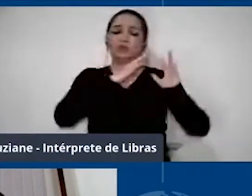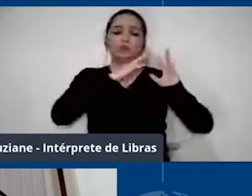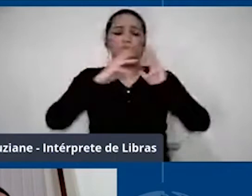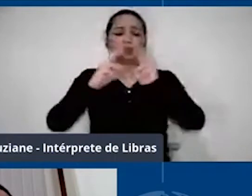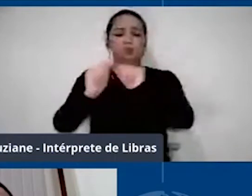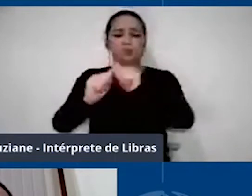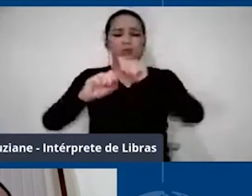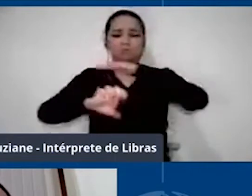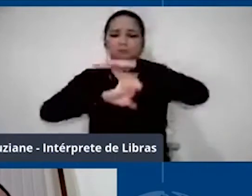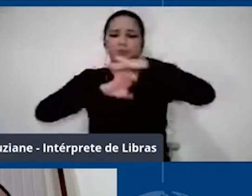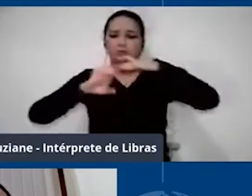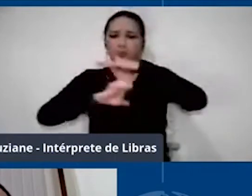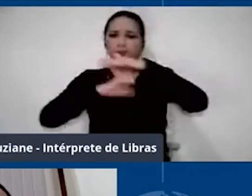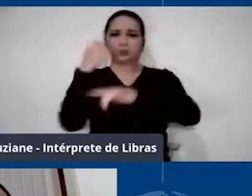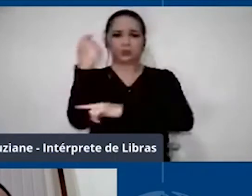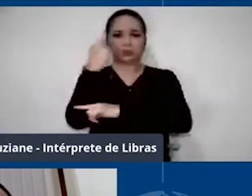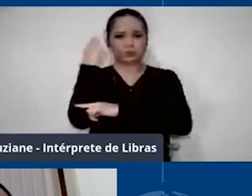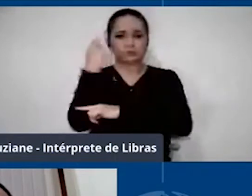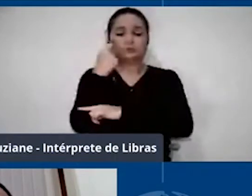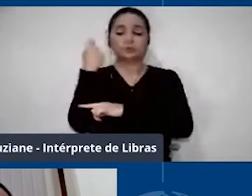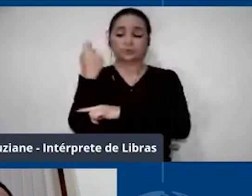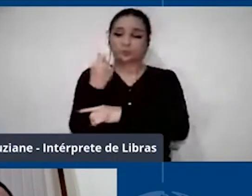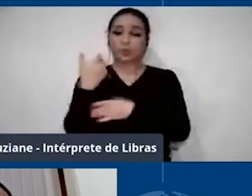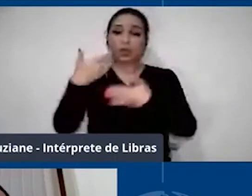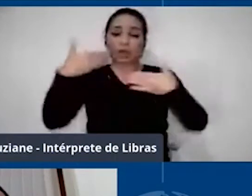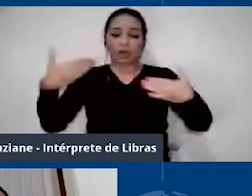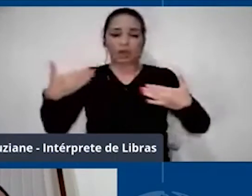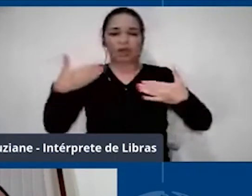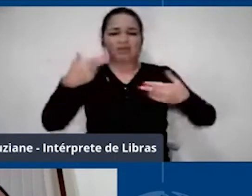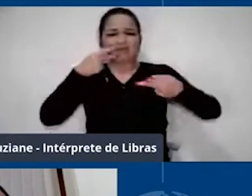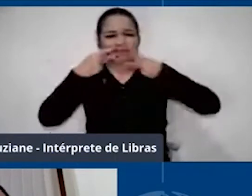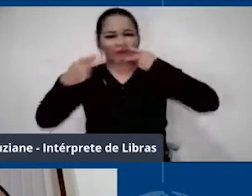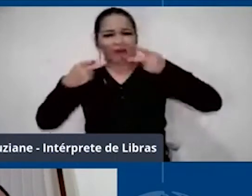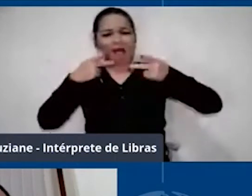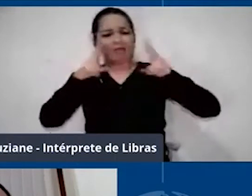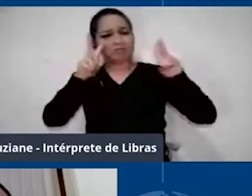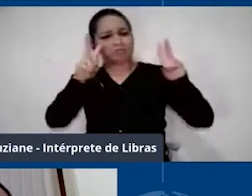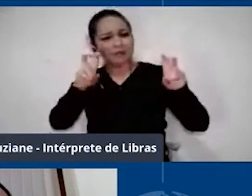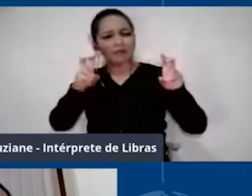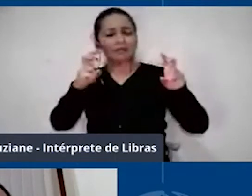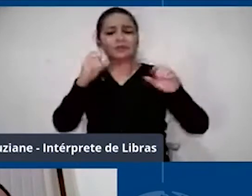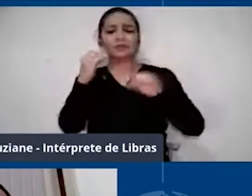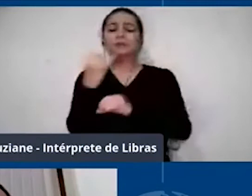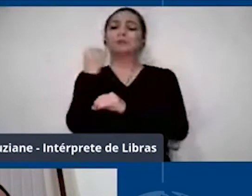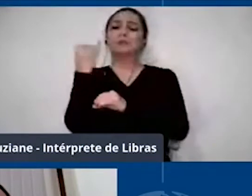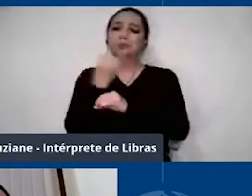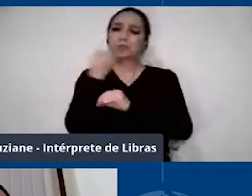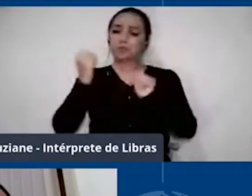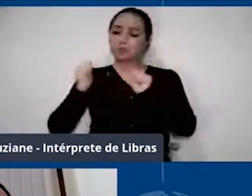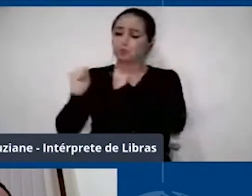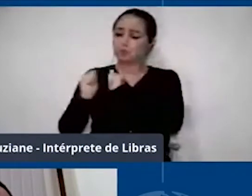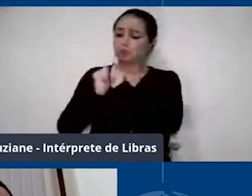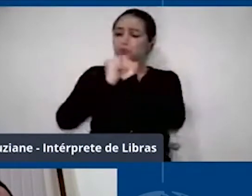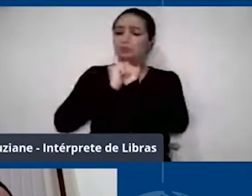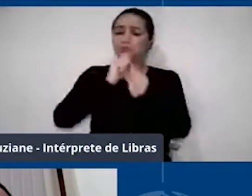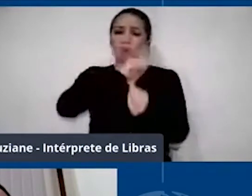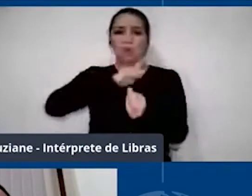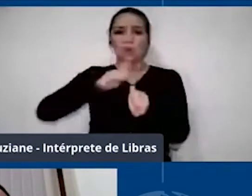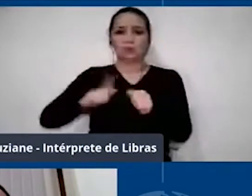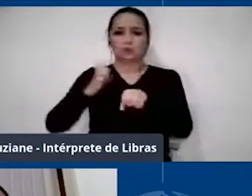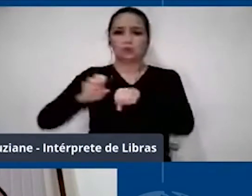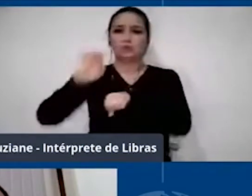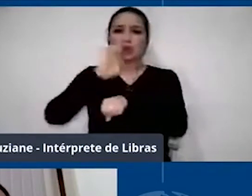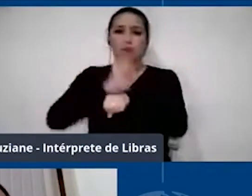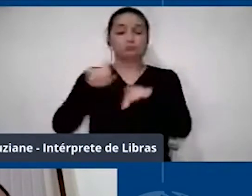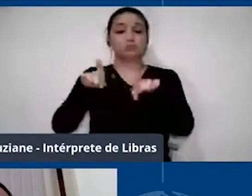Sul, né? Uma pauta que você vem buscando, né? junto ao governo do Estado. Acho que o governador Eduardo